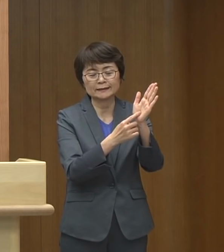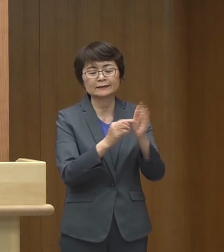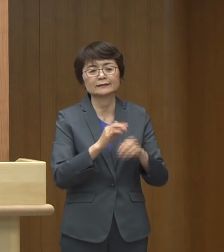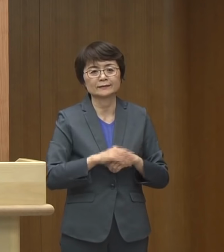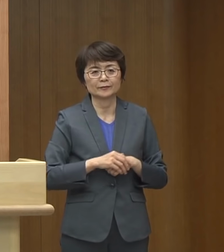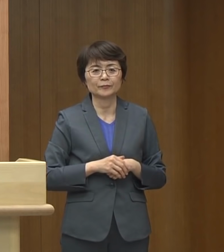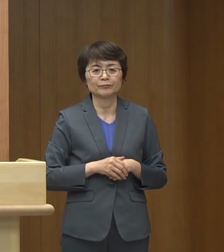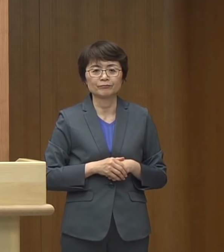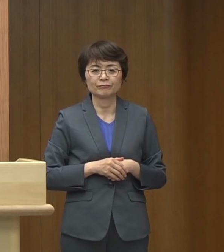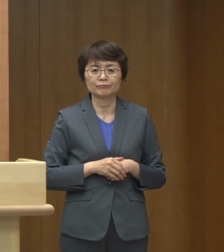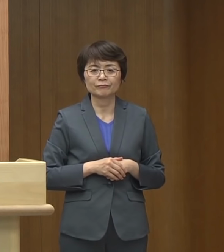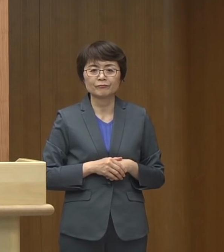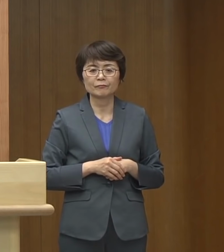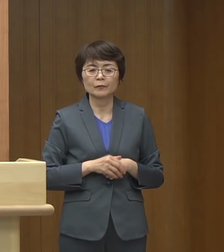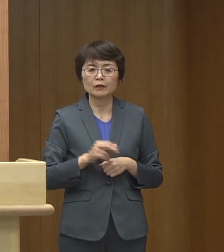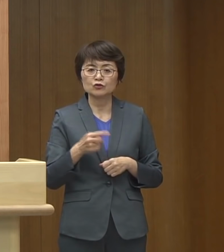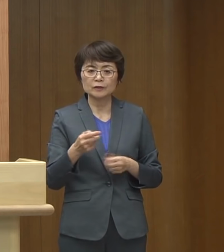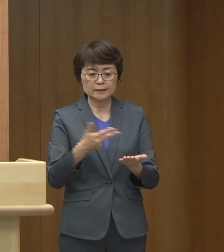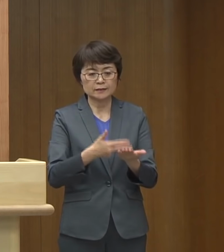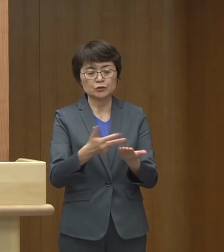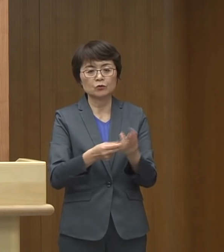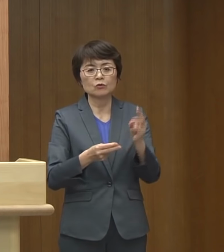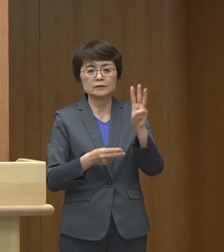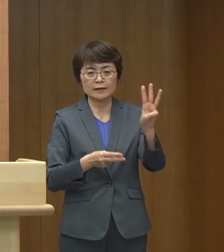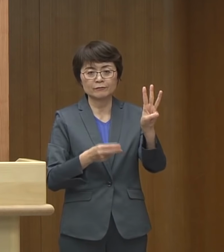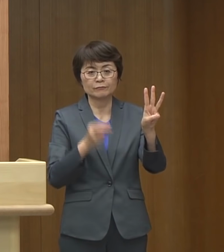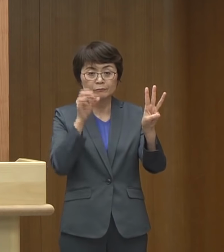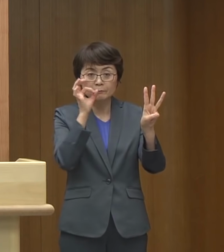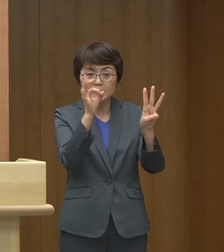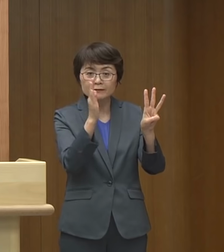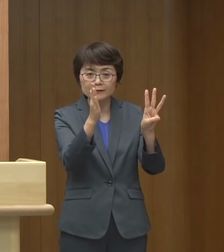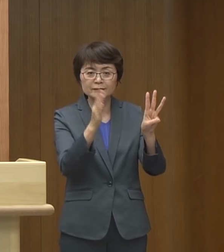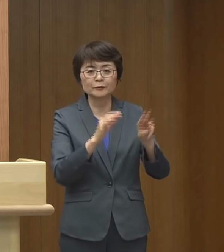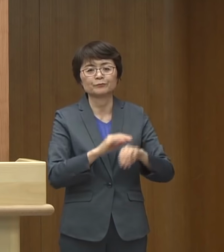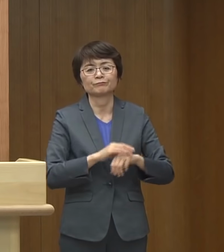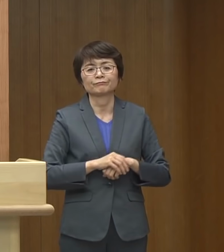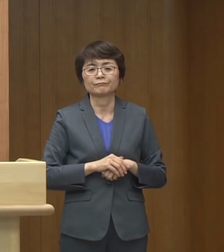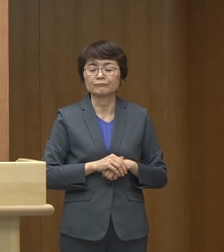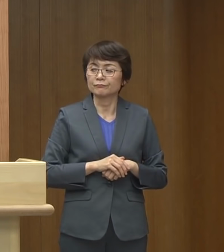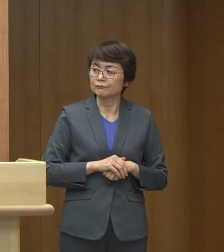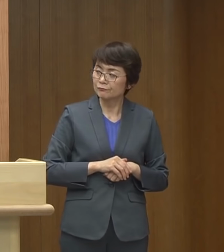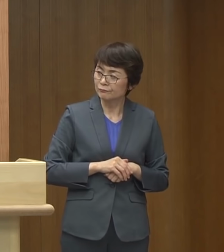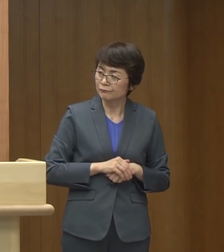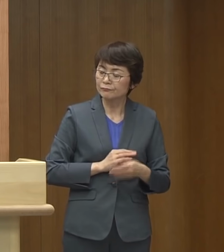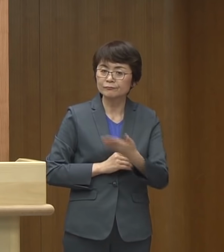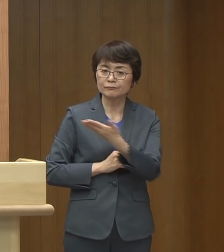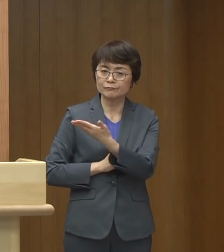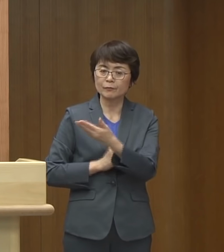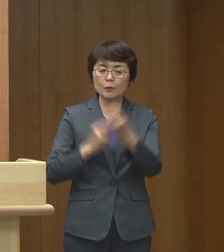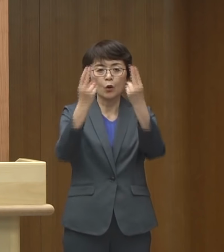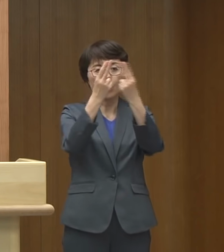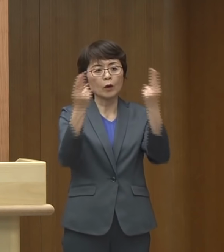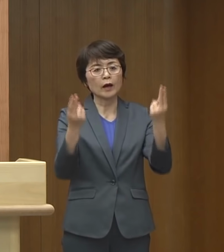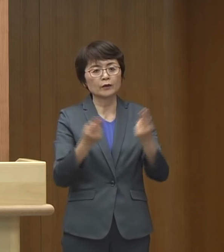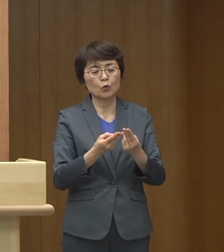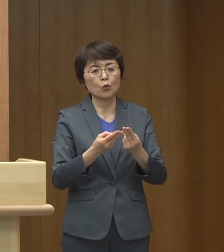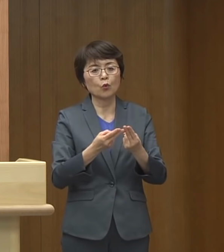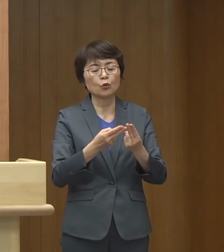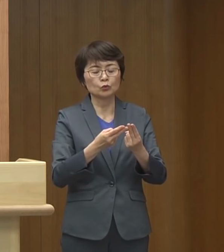ということであります。次、資料3をご覧いただきたいと思いますけれども、こちらは北海道と